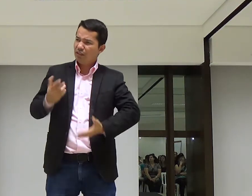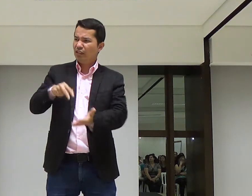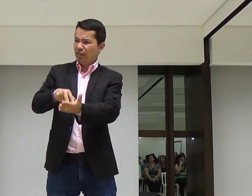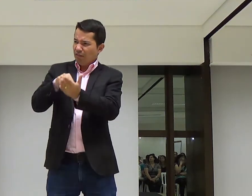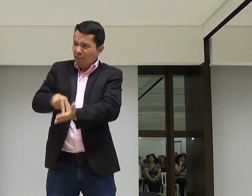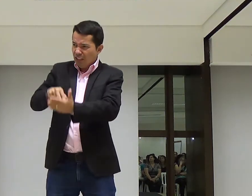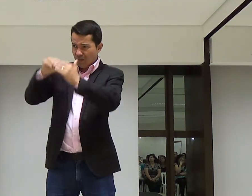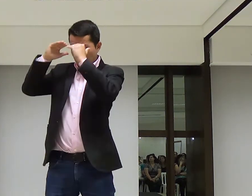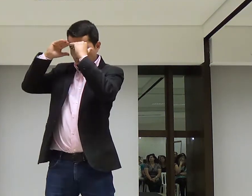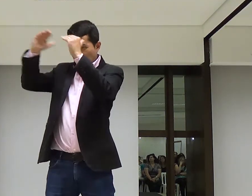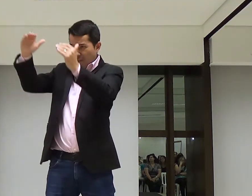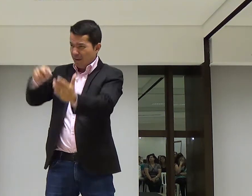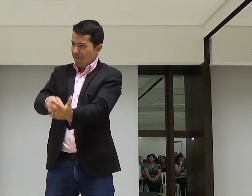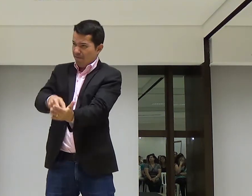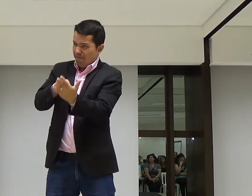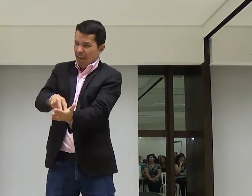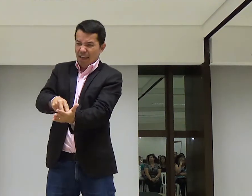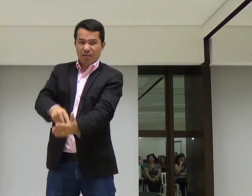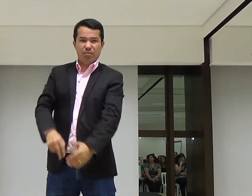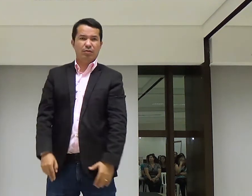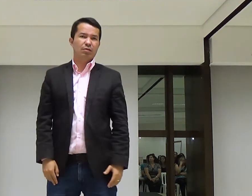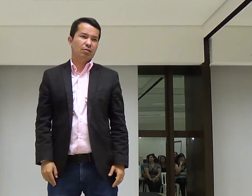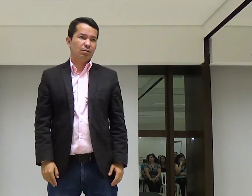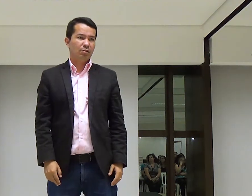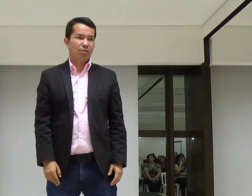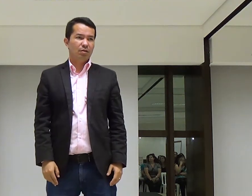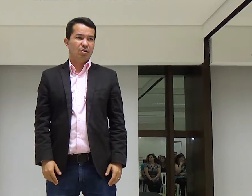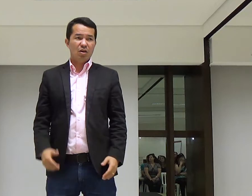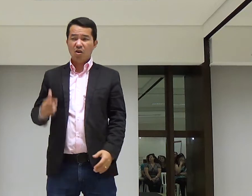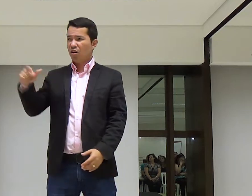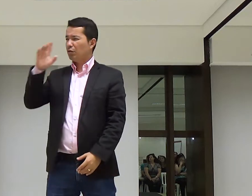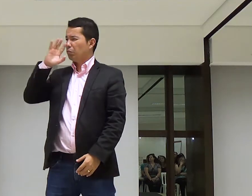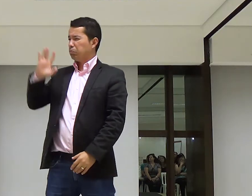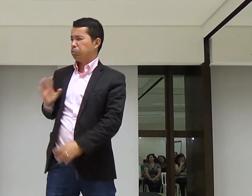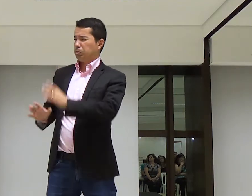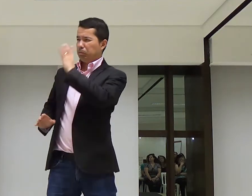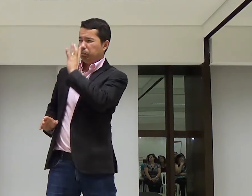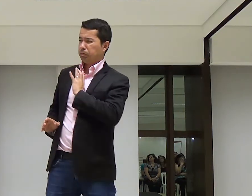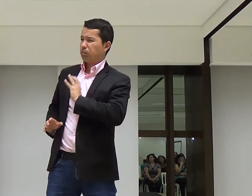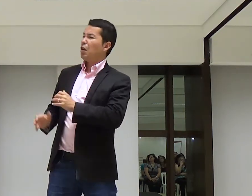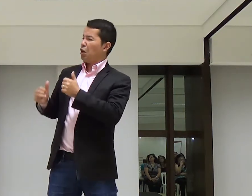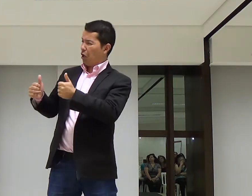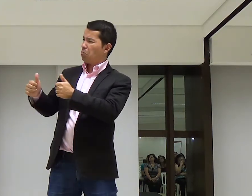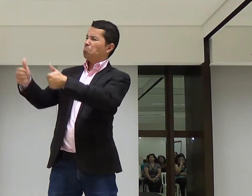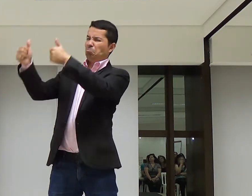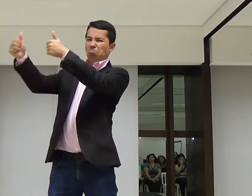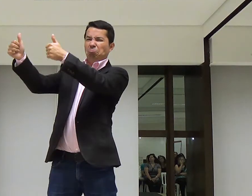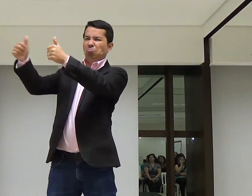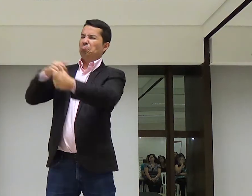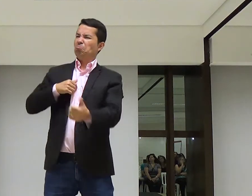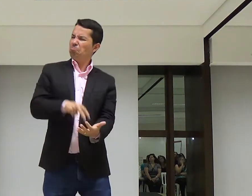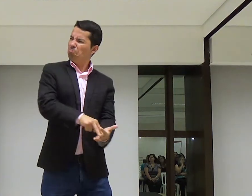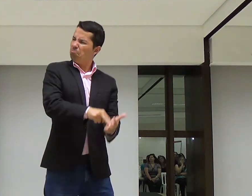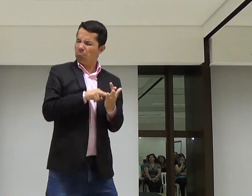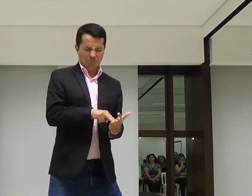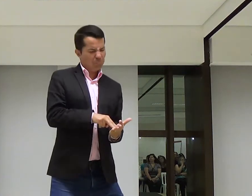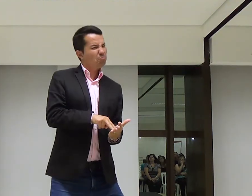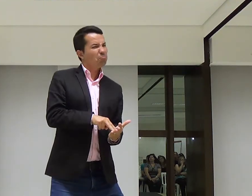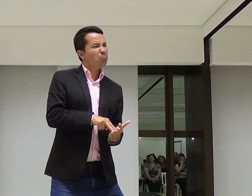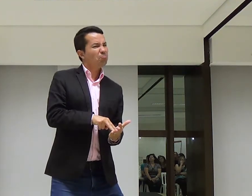firme servindo, obedece, não desiste. Quando as pessoas me acusam, ok, não tem